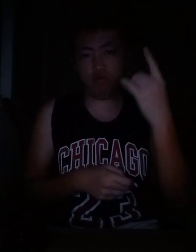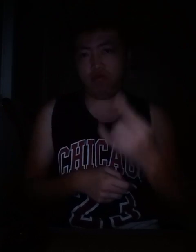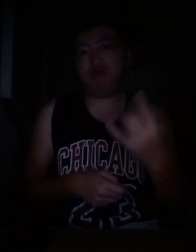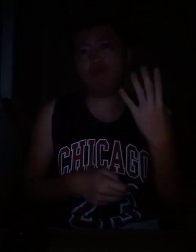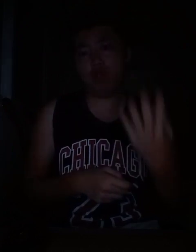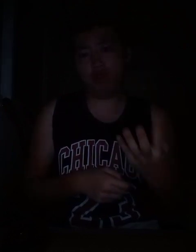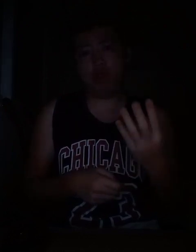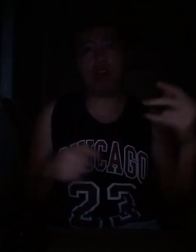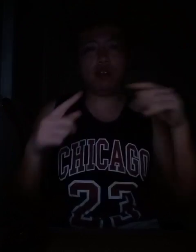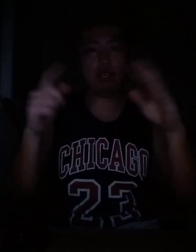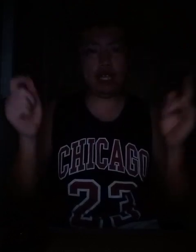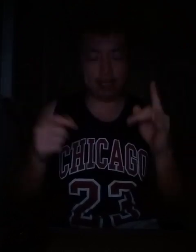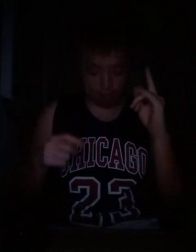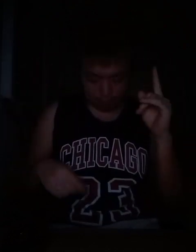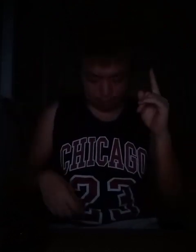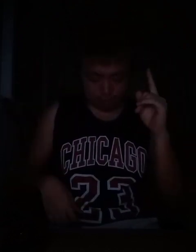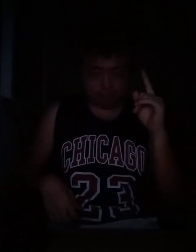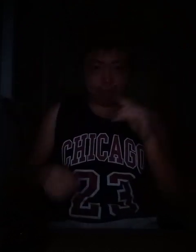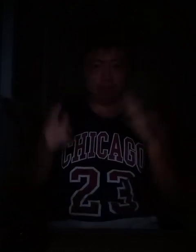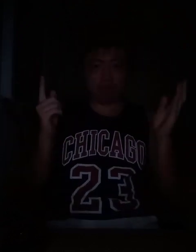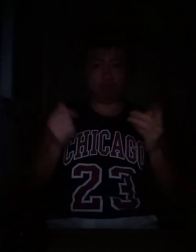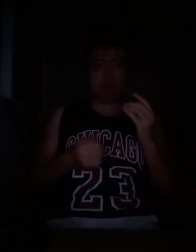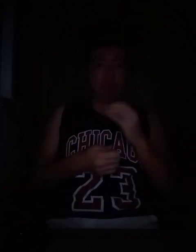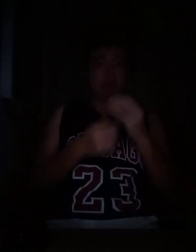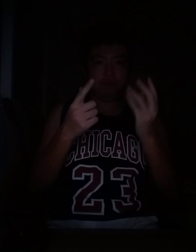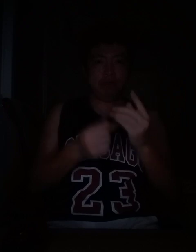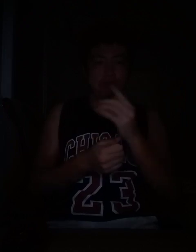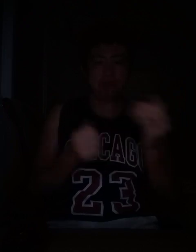가운데 32억 원이 제주도에 배정됐습니다.